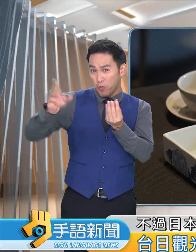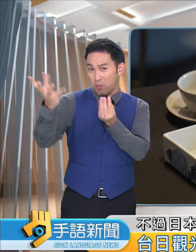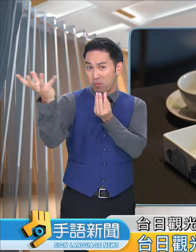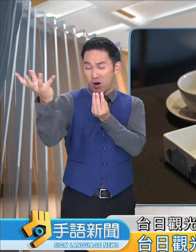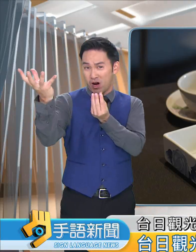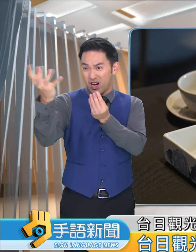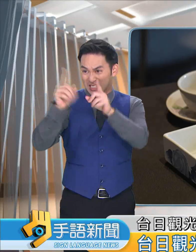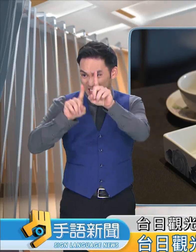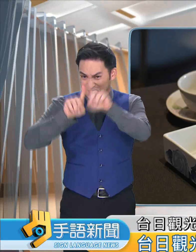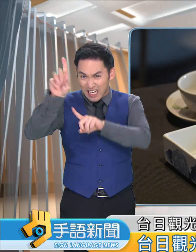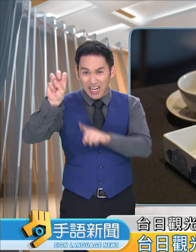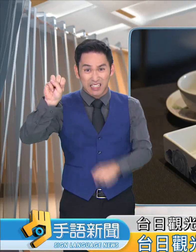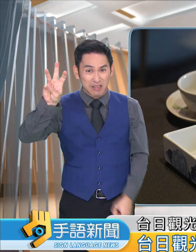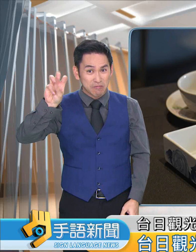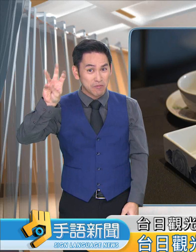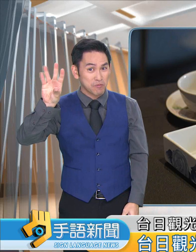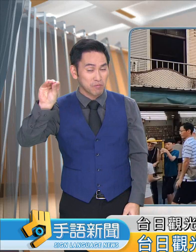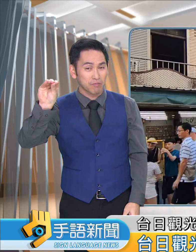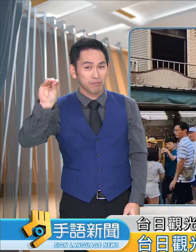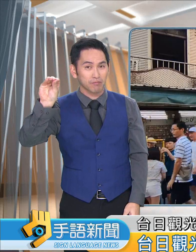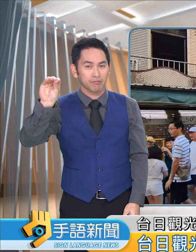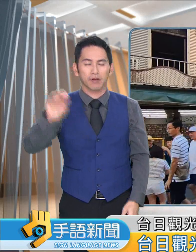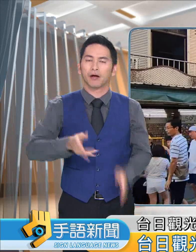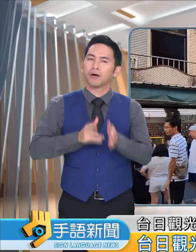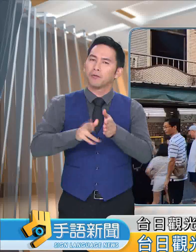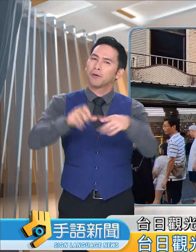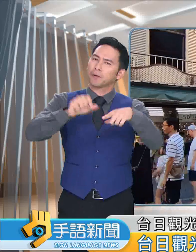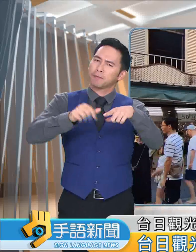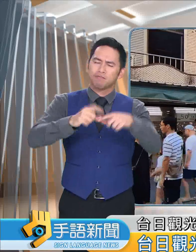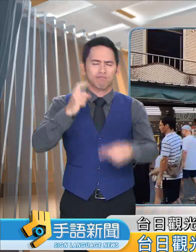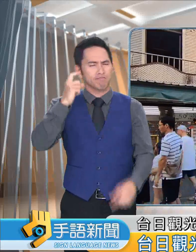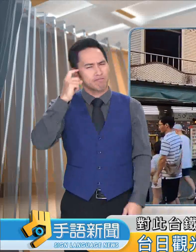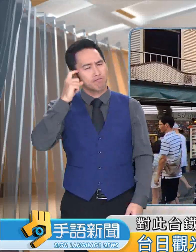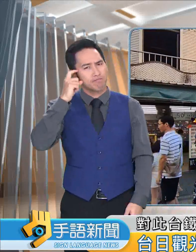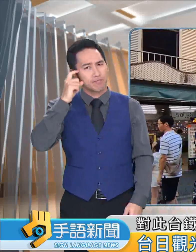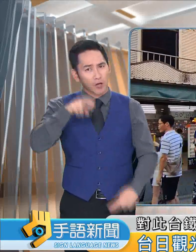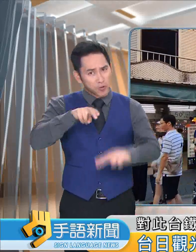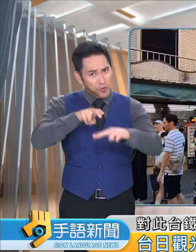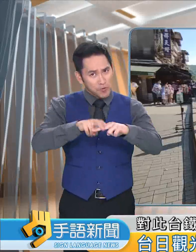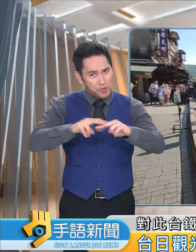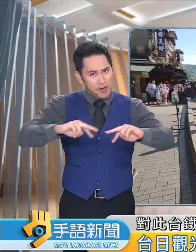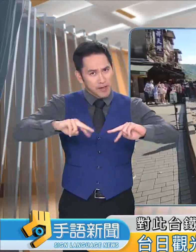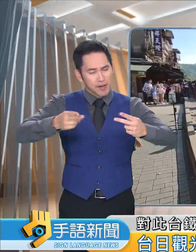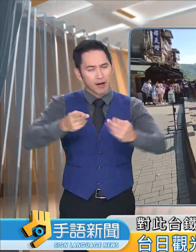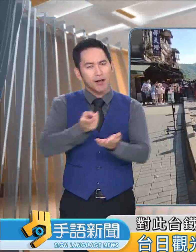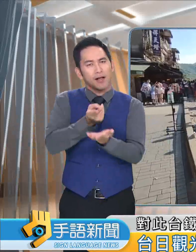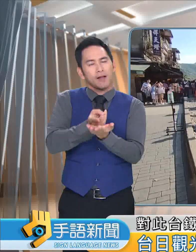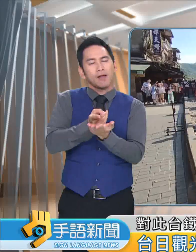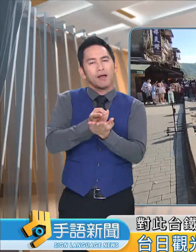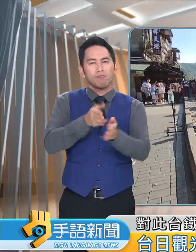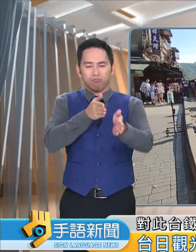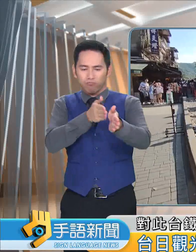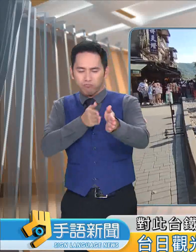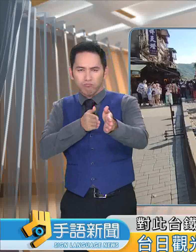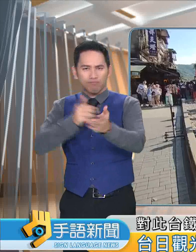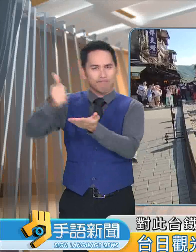台日观光逆差高达300万人次。对此，台铁有意引进卧铺列